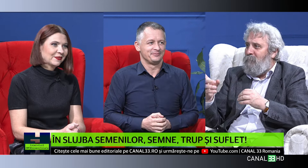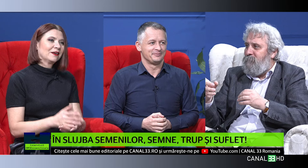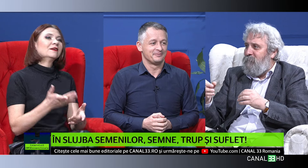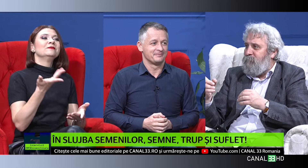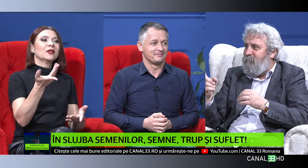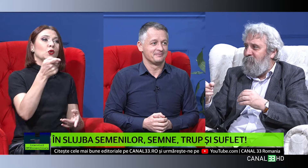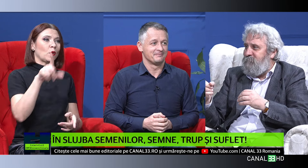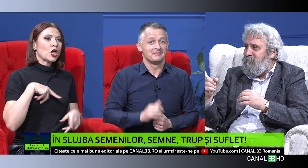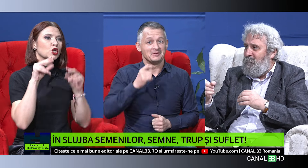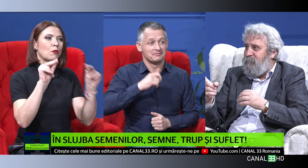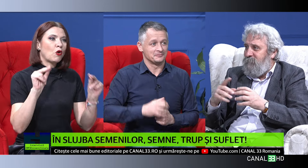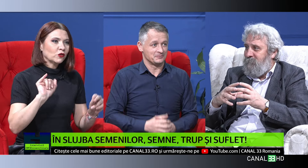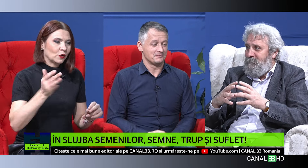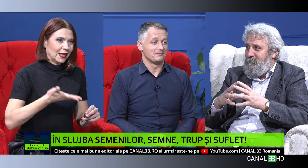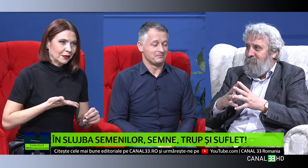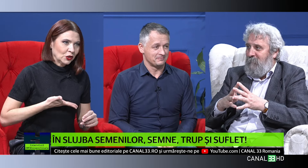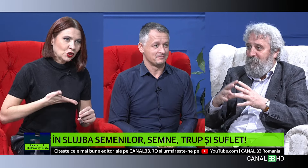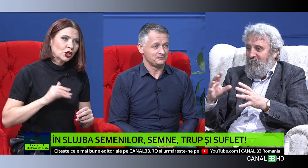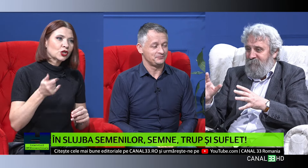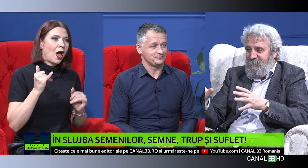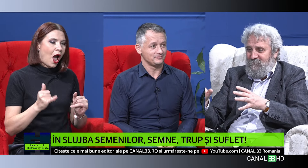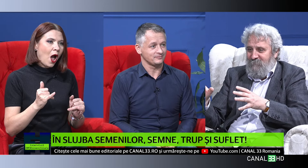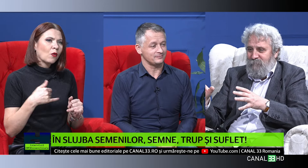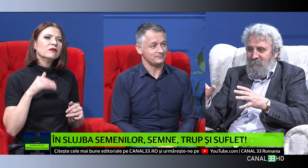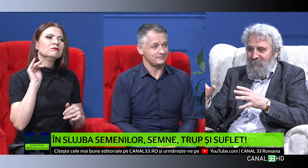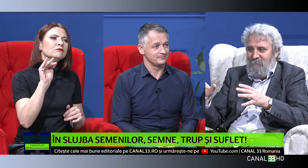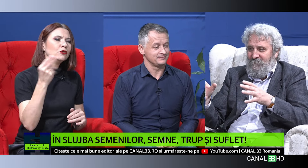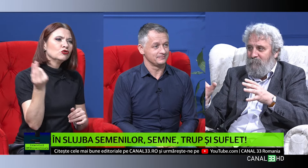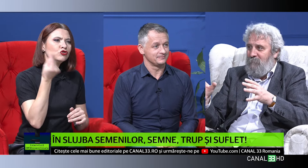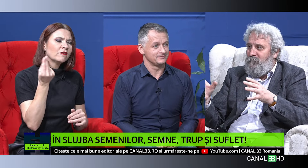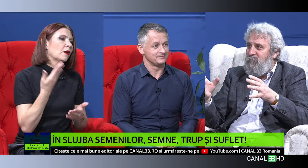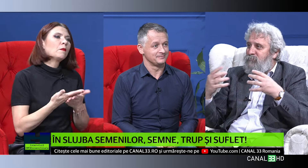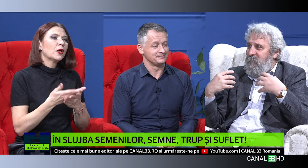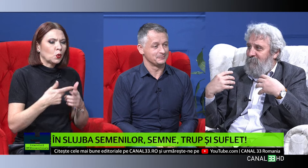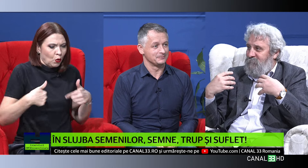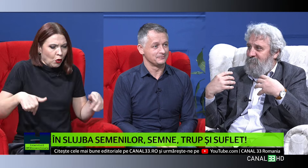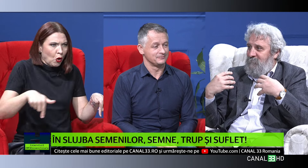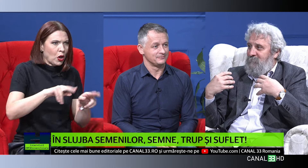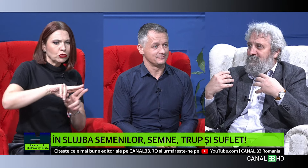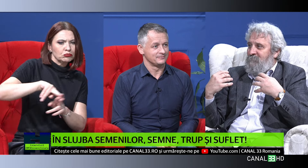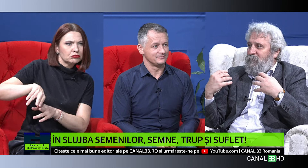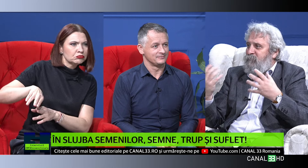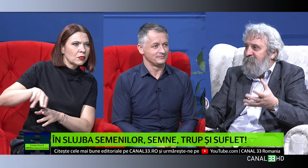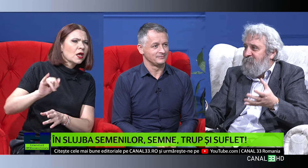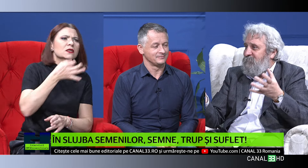Claudiu, tu ești profesor de teologie. Și acum să te întreb ceva pentru noi ceilalți. Spune-ne, te